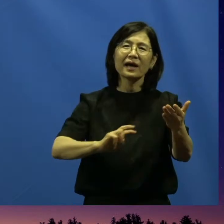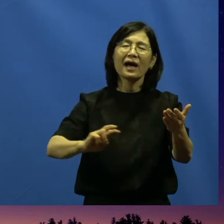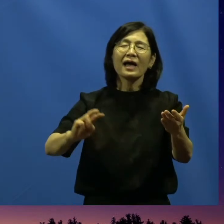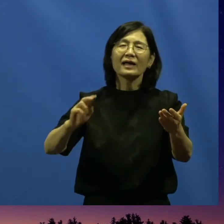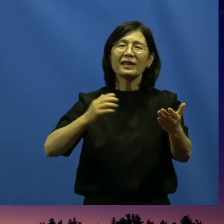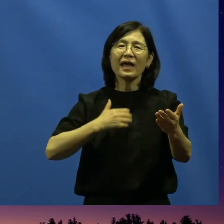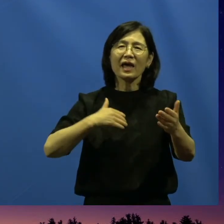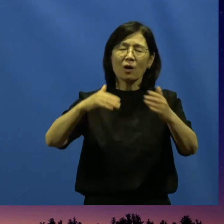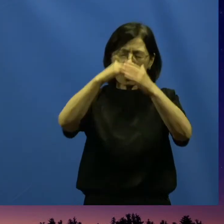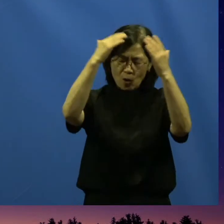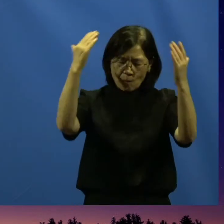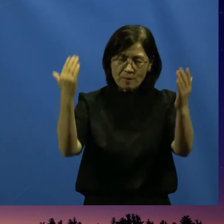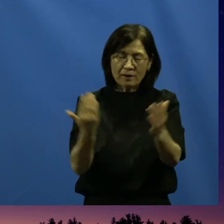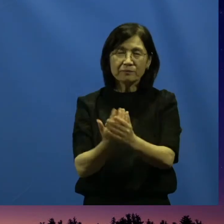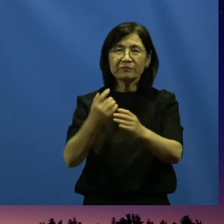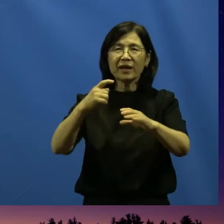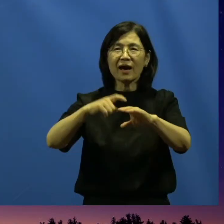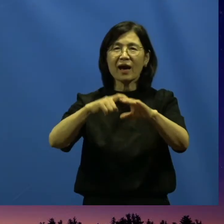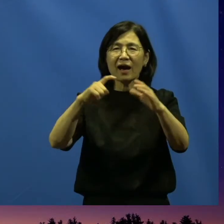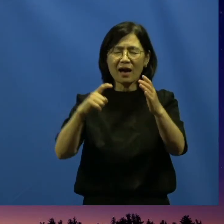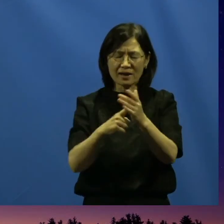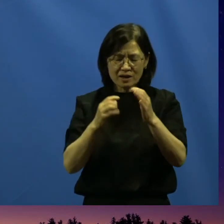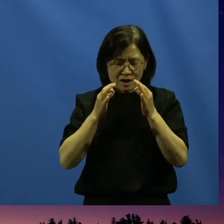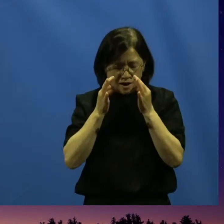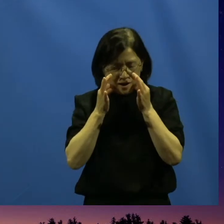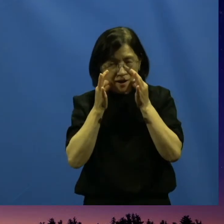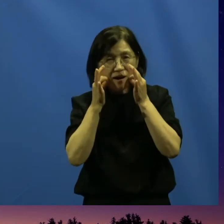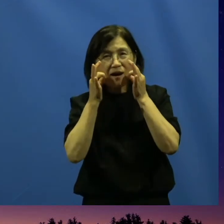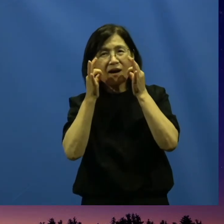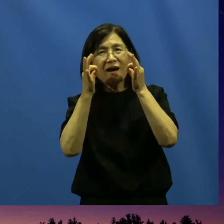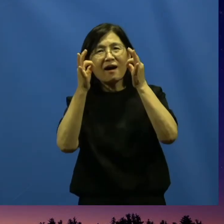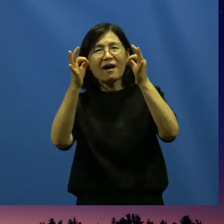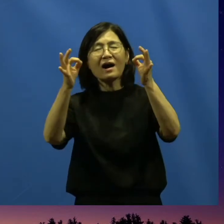찬양합니다 내 온 만나요.